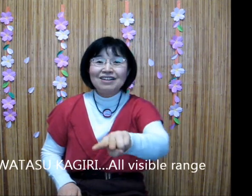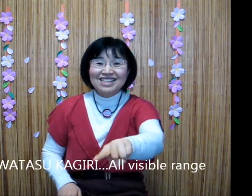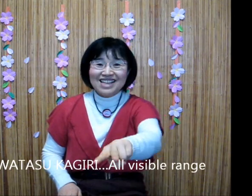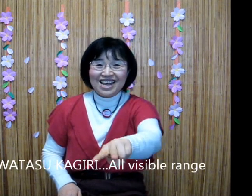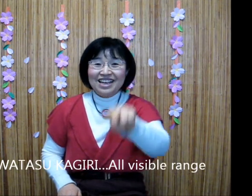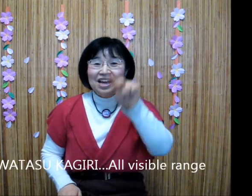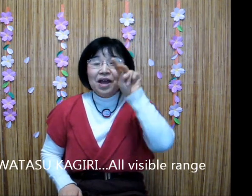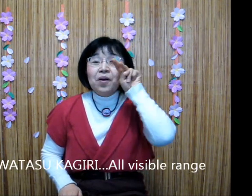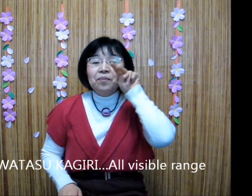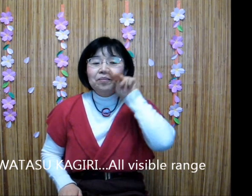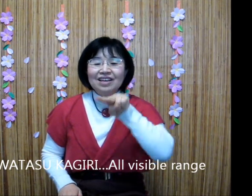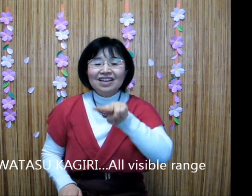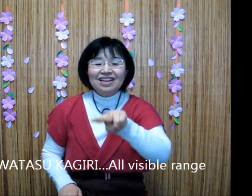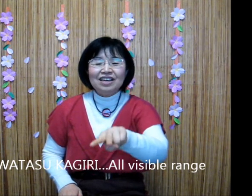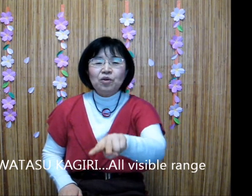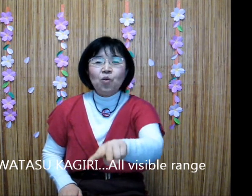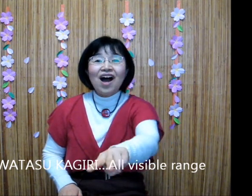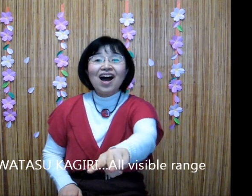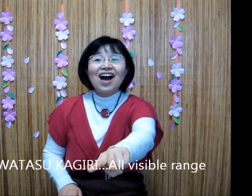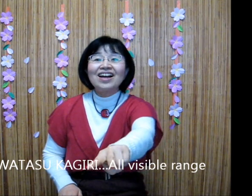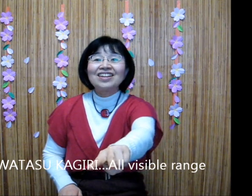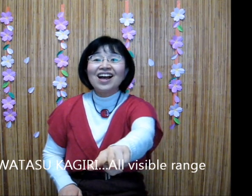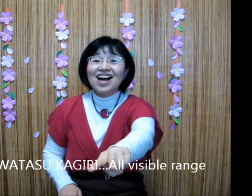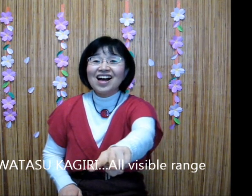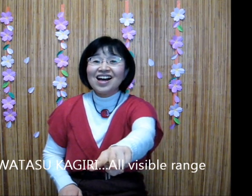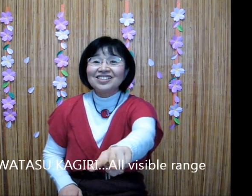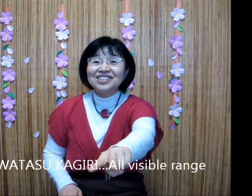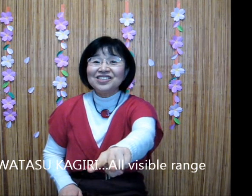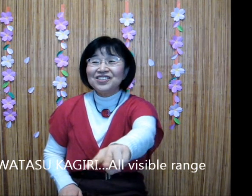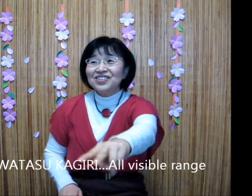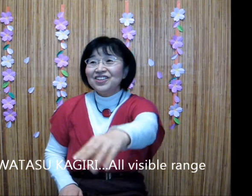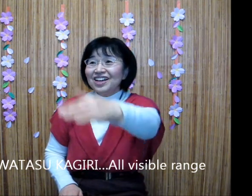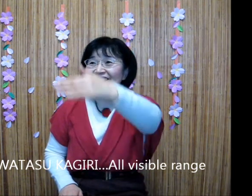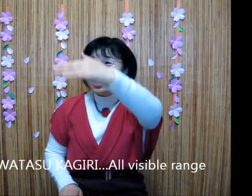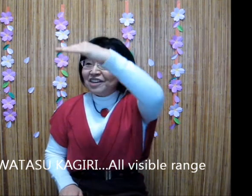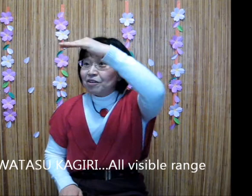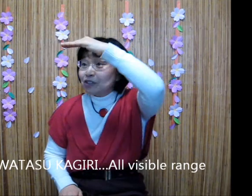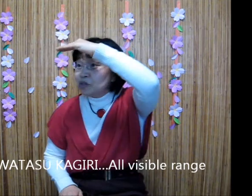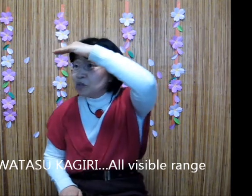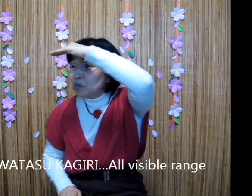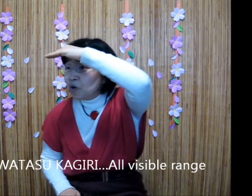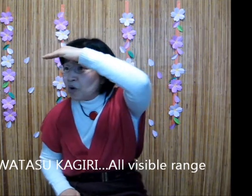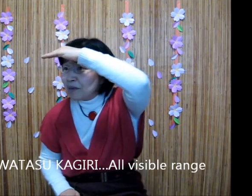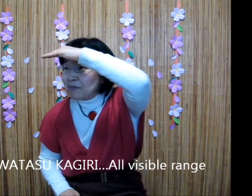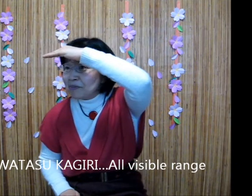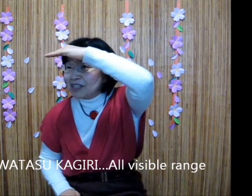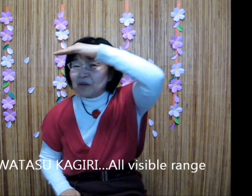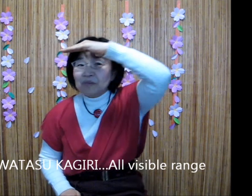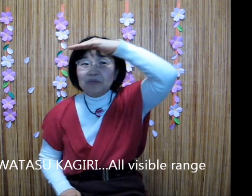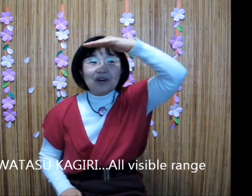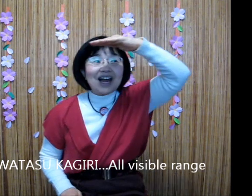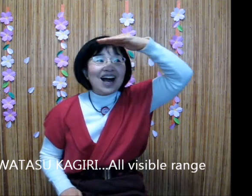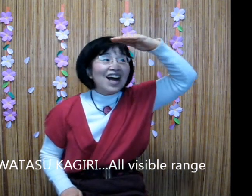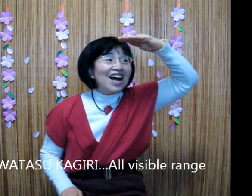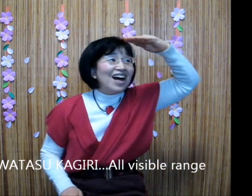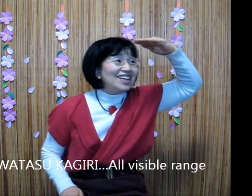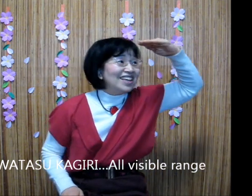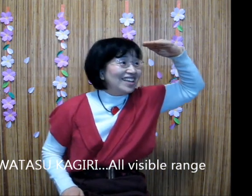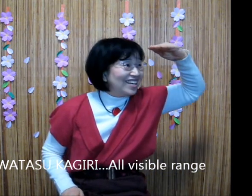ください。見渡す。限りはずっと向こうまで見ましょう。